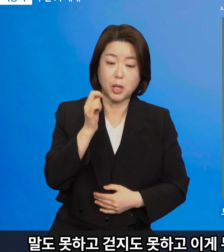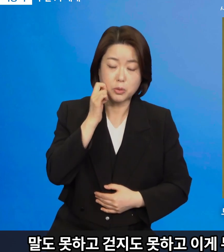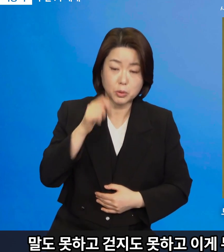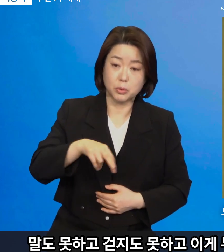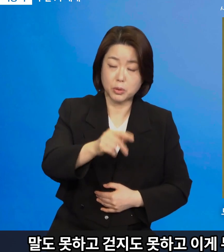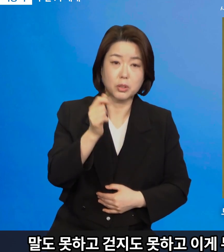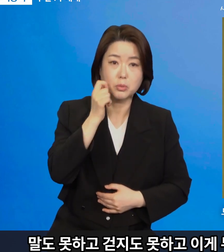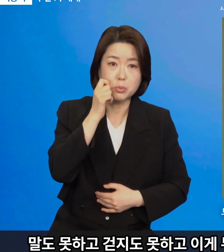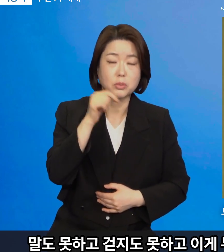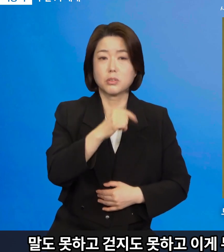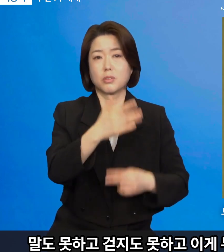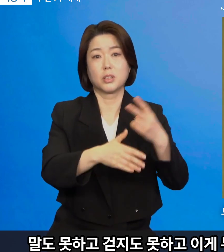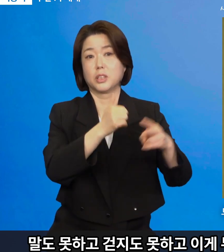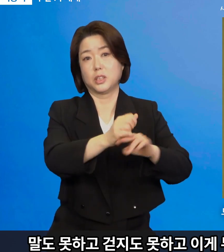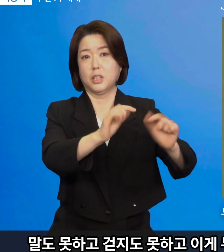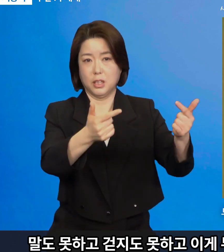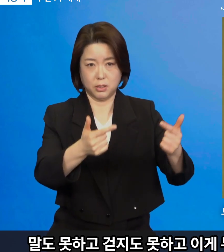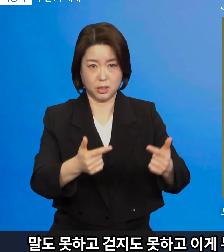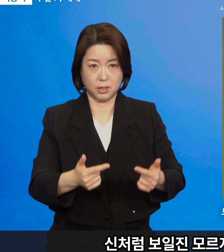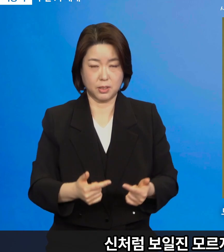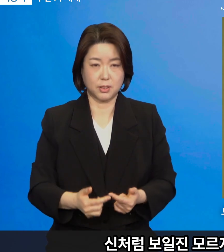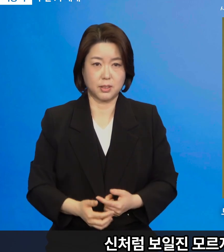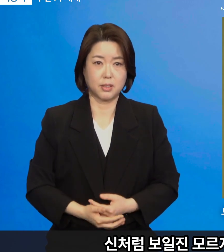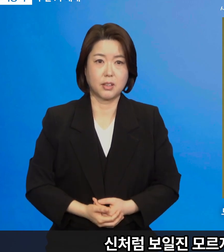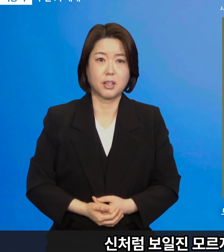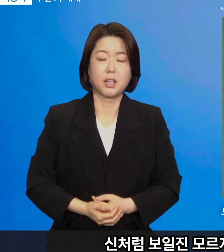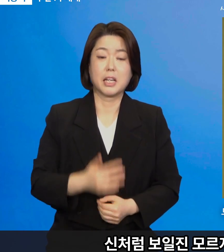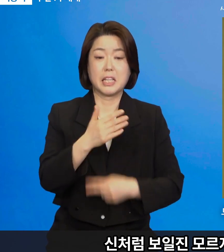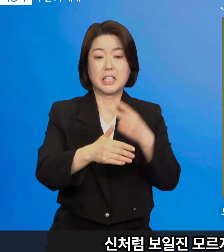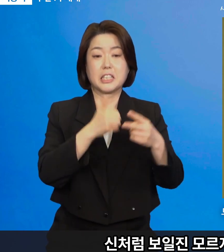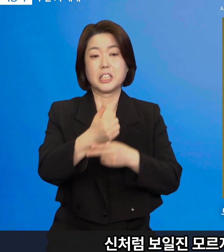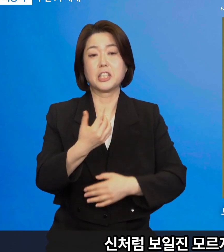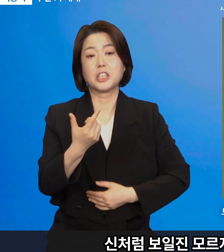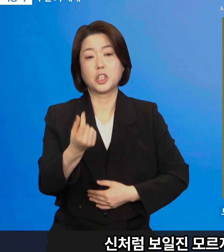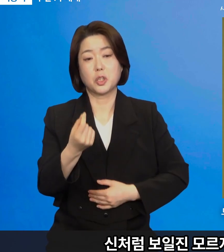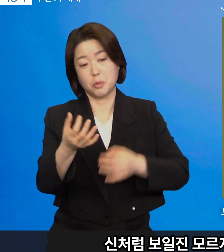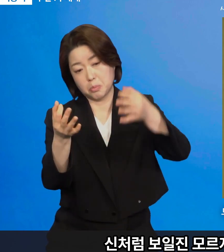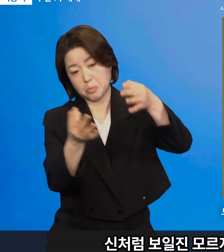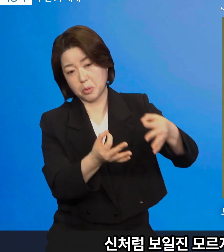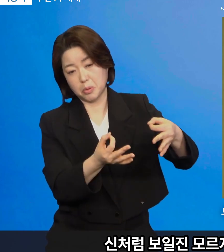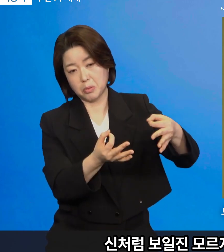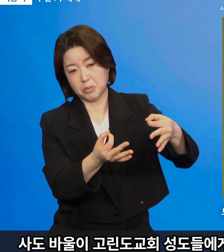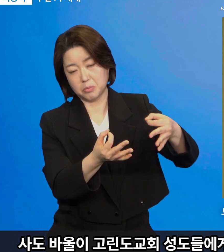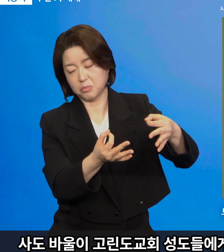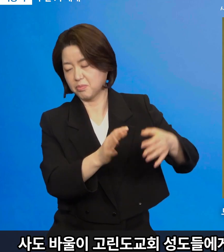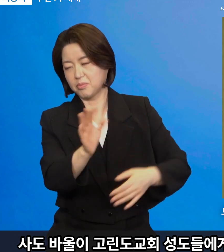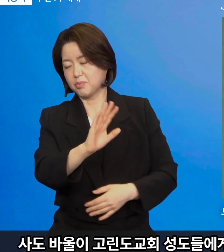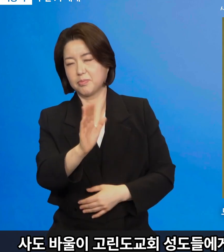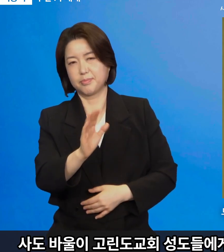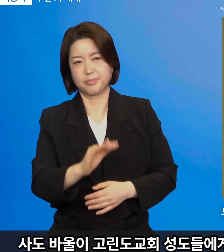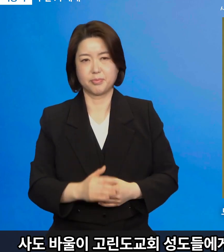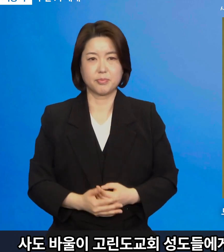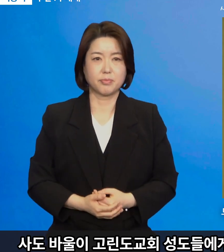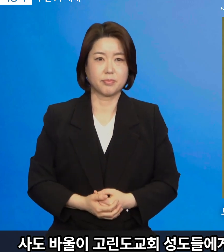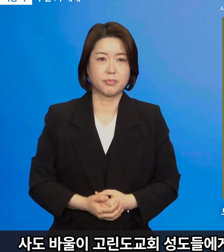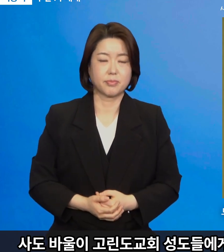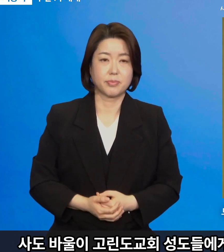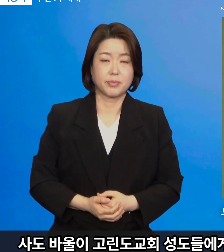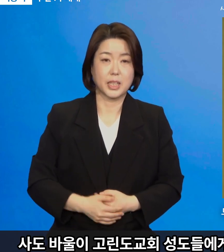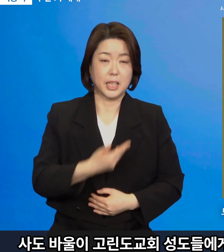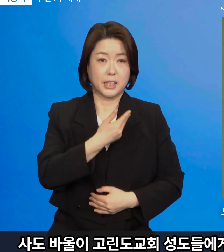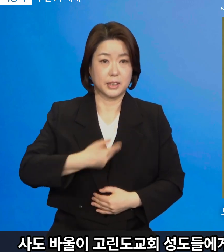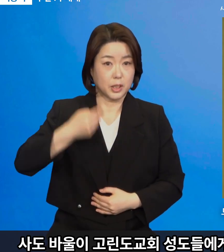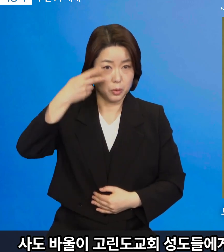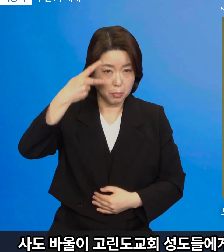무슨 신이에요? 신이 아니라는 거죠. 신처럼 보일진 모르지나 아니라는 겁니다. 사도 바울이 고린도 교회 성도들에게